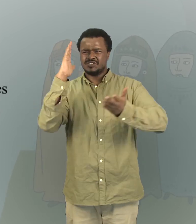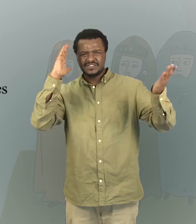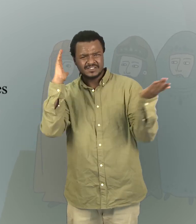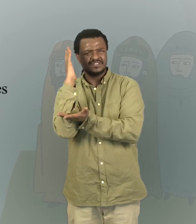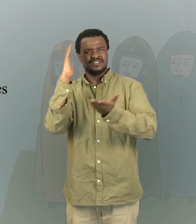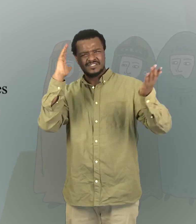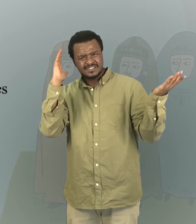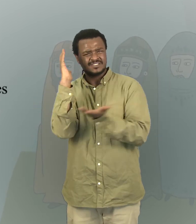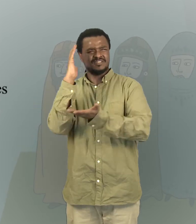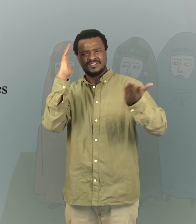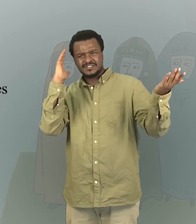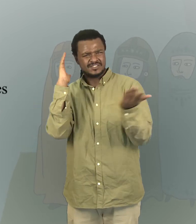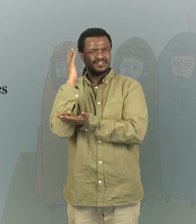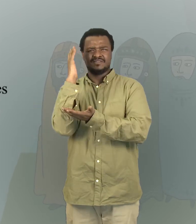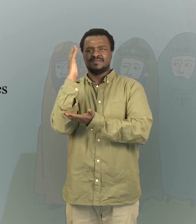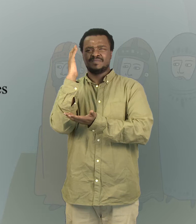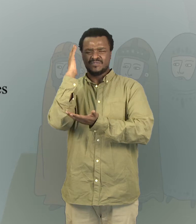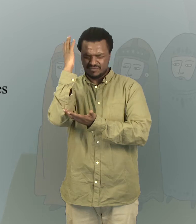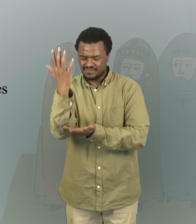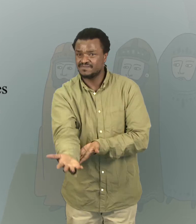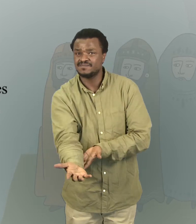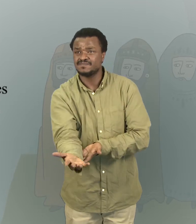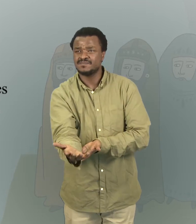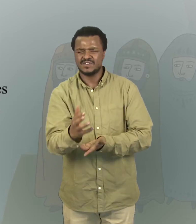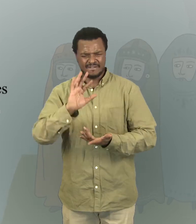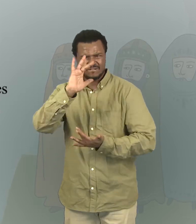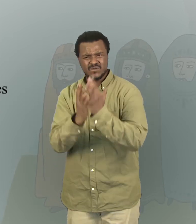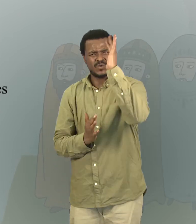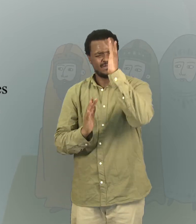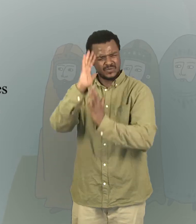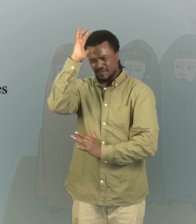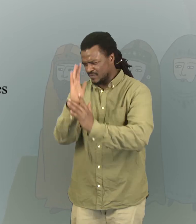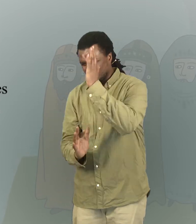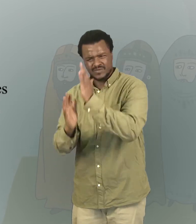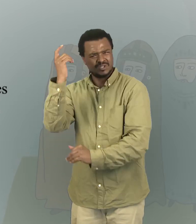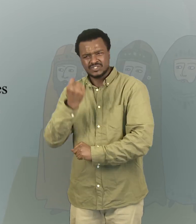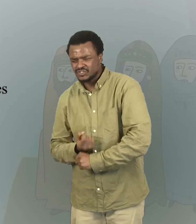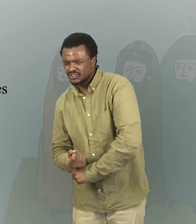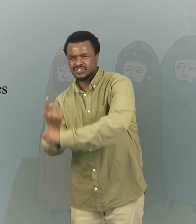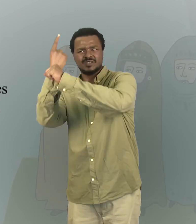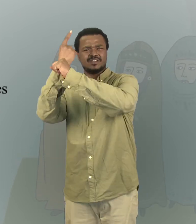tous les arbres qui ne produisent pas de bons fruits on va les couper et les jeter dans le feu